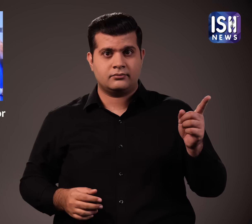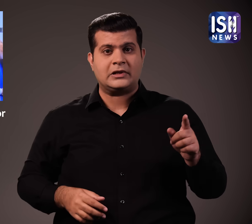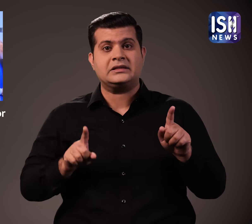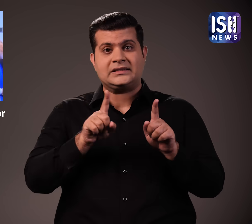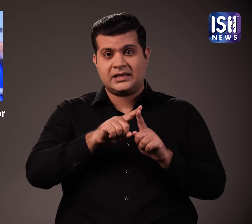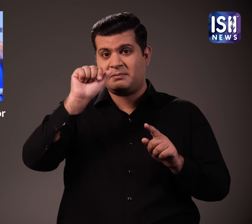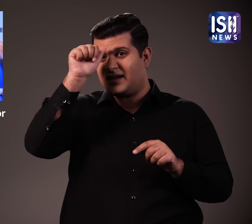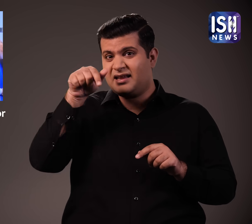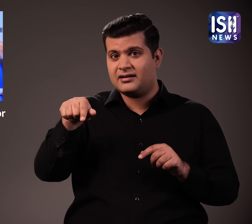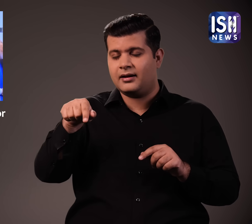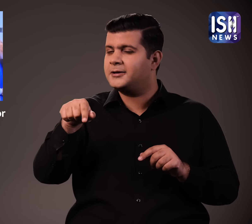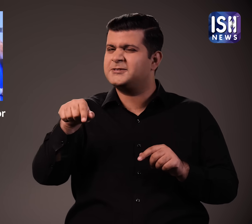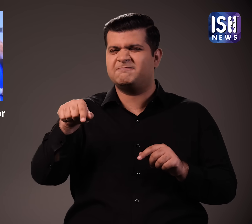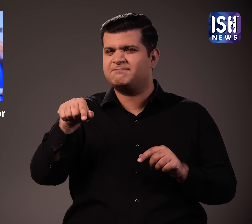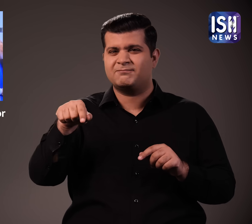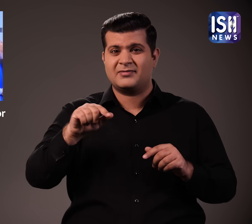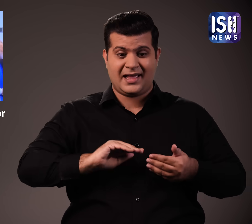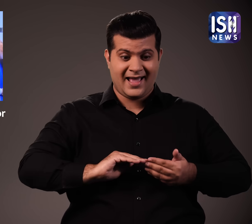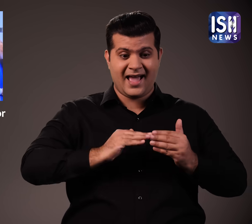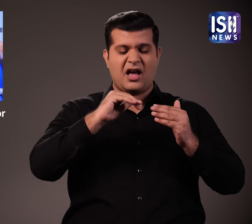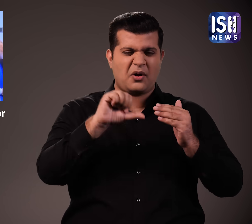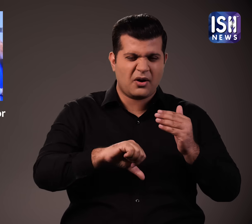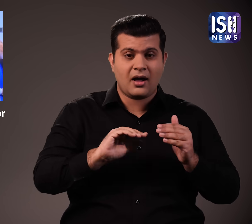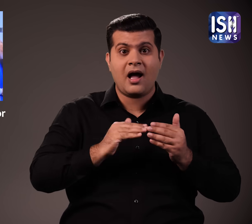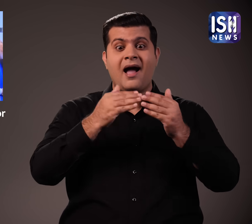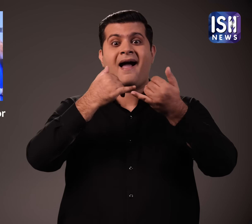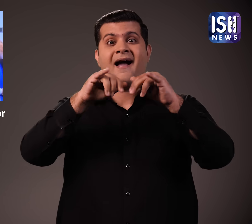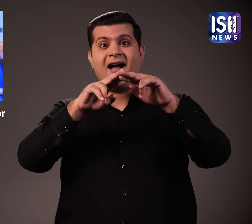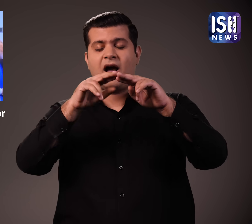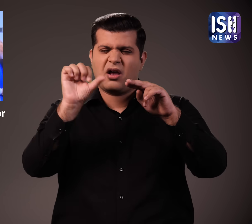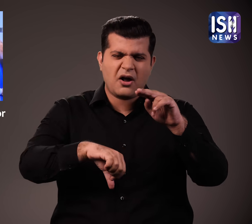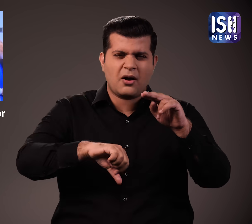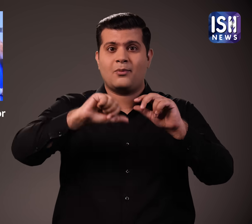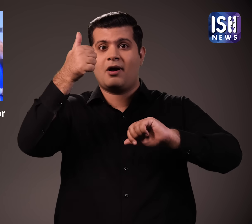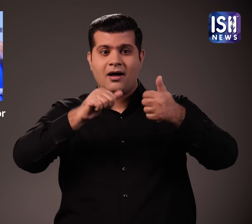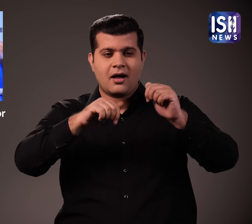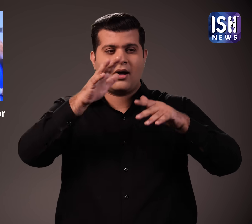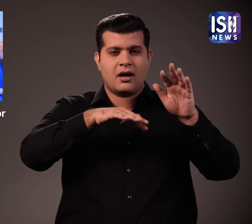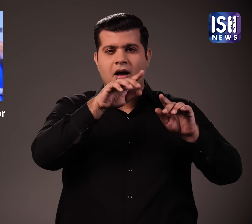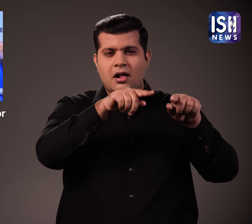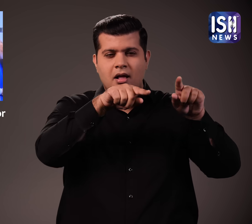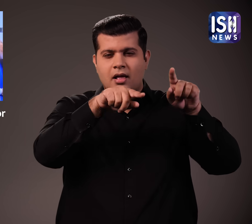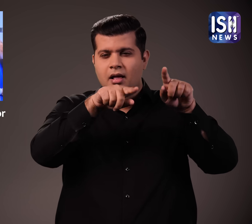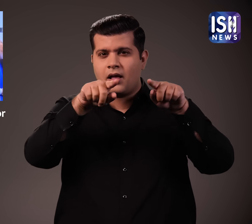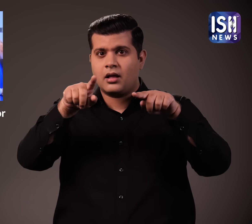हाला कि भारत के लिए ये वैसा नहीं था जिसने फाइनल तक पहुचने और जीतने के लिए कुछ मैचे जीती और कुछ हारी